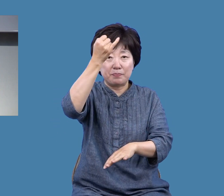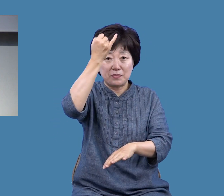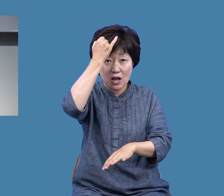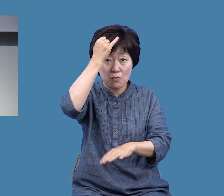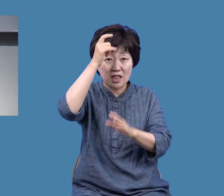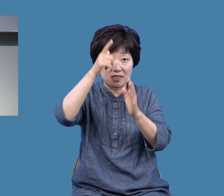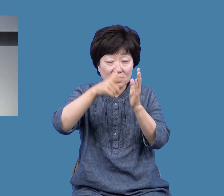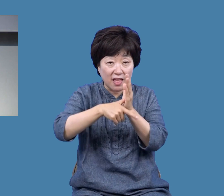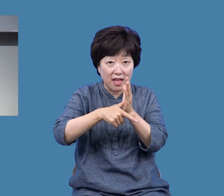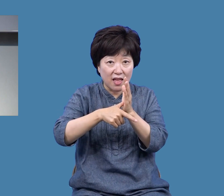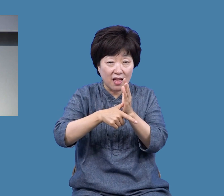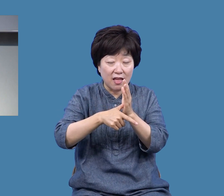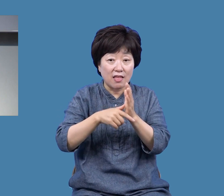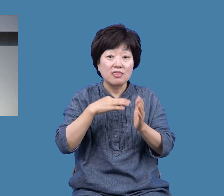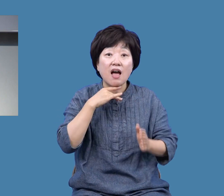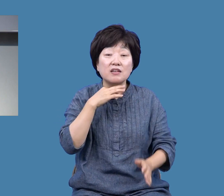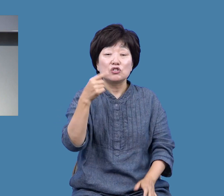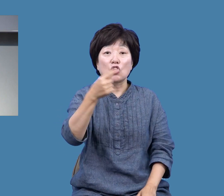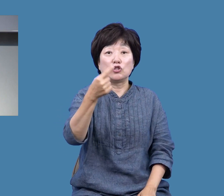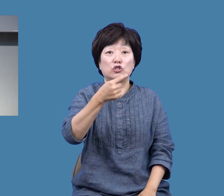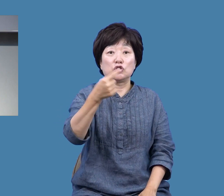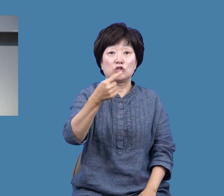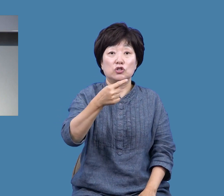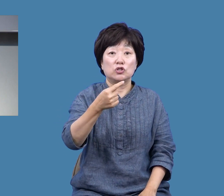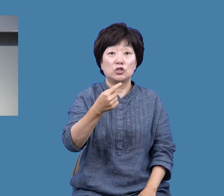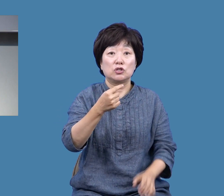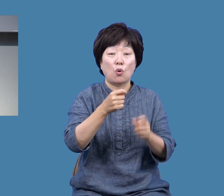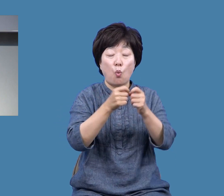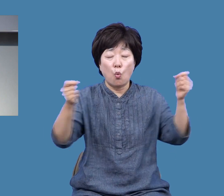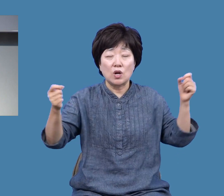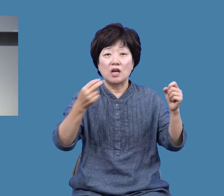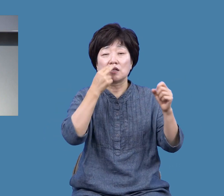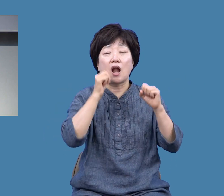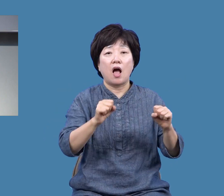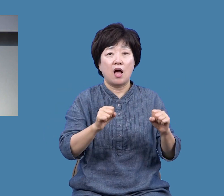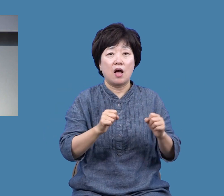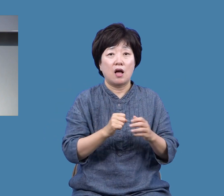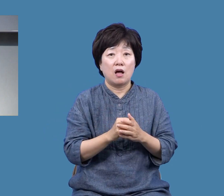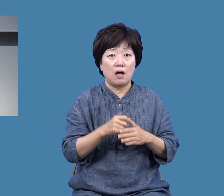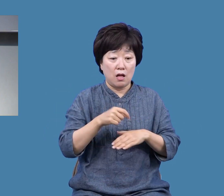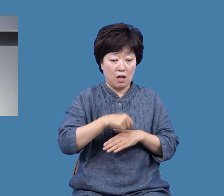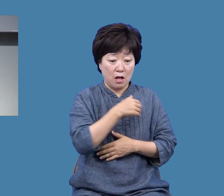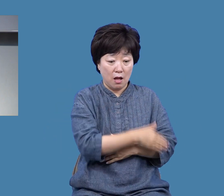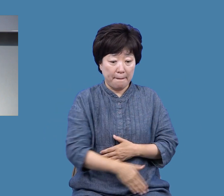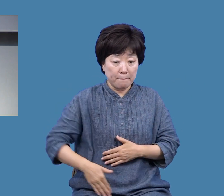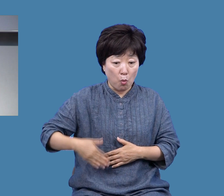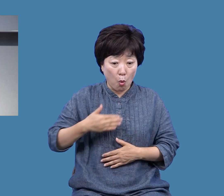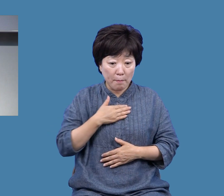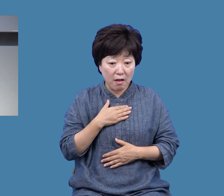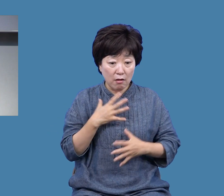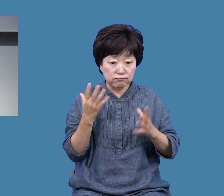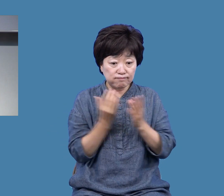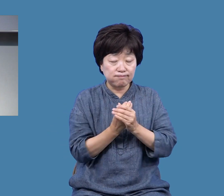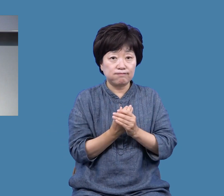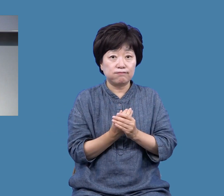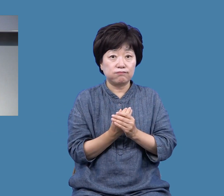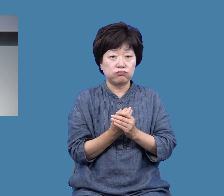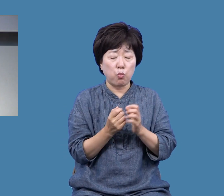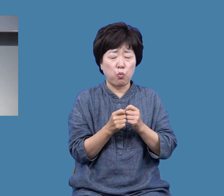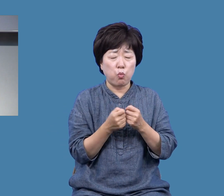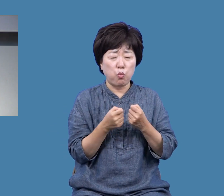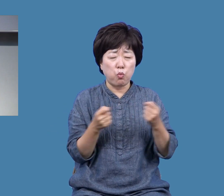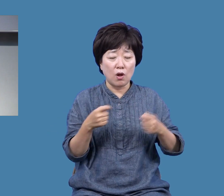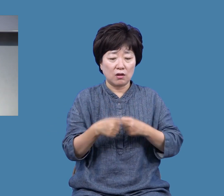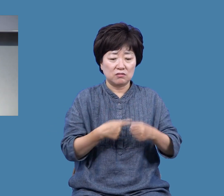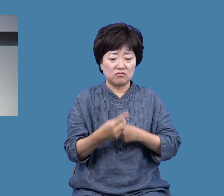초반에 나오는 사람들 보면 거의 1000살 가까이 살잖아요. 그러니까 하나님께서 우리의 몸의 기능이, 적어도 그런 기능이 있도록 만드셨는데 지금은 그걸